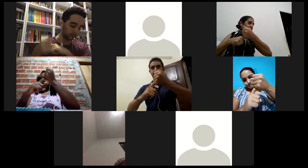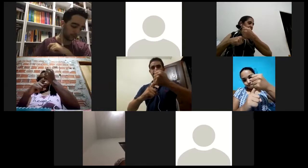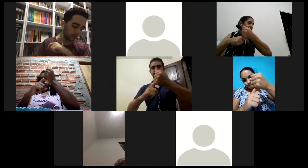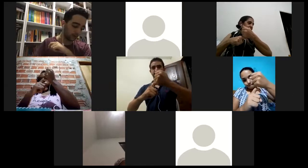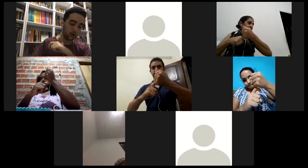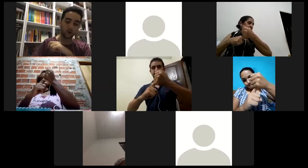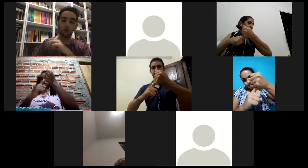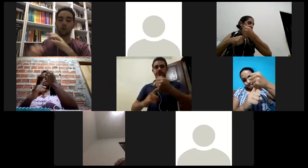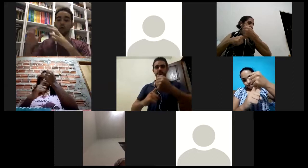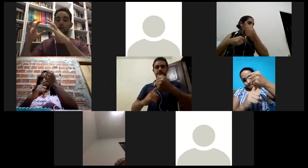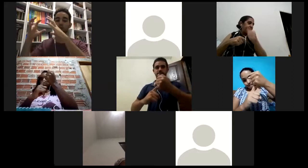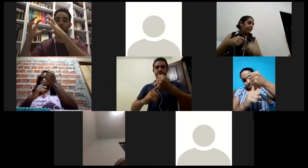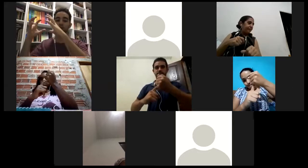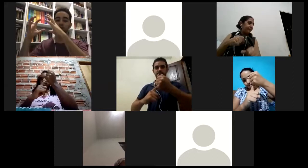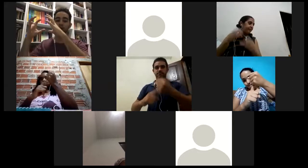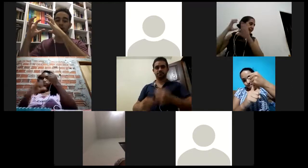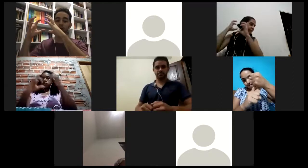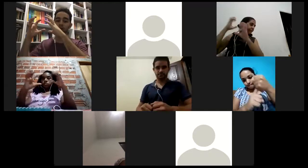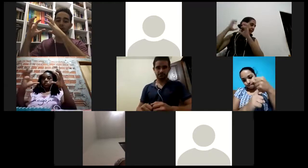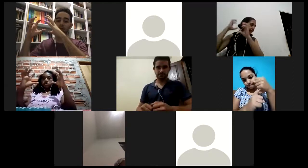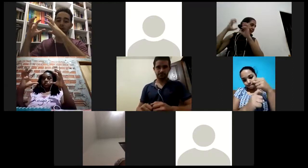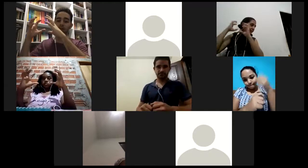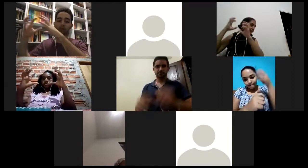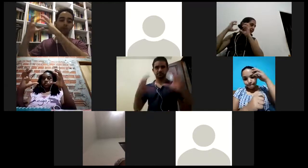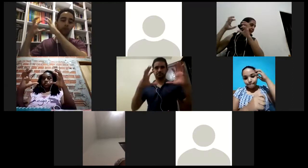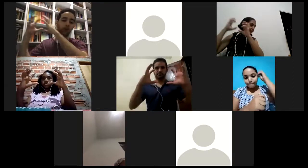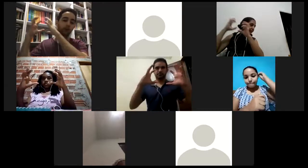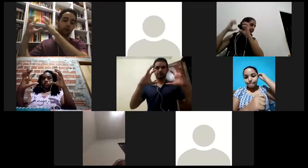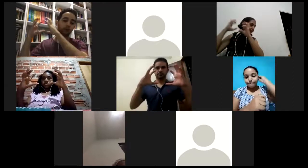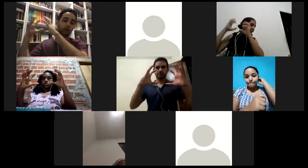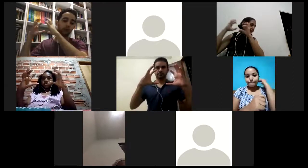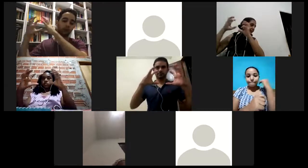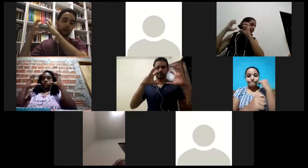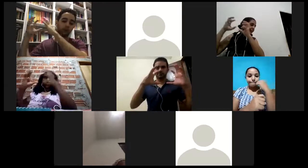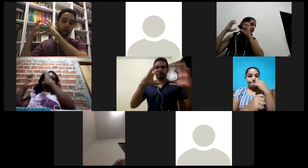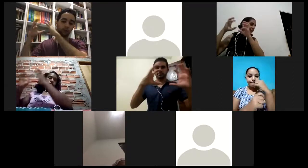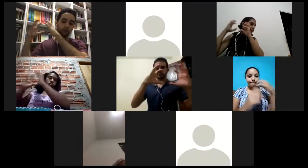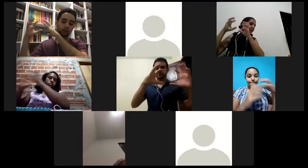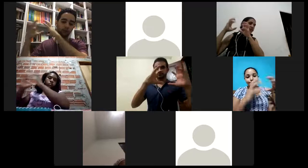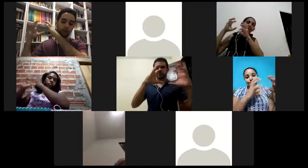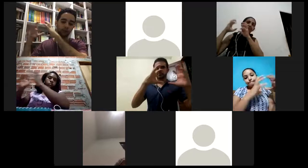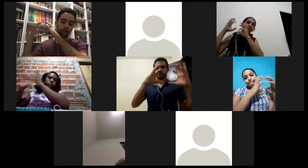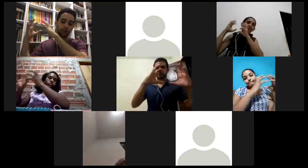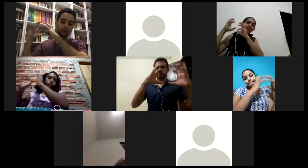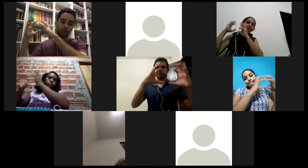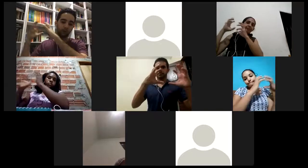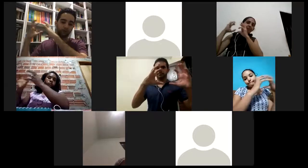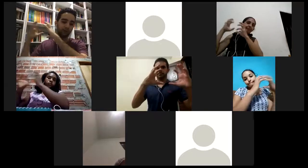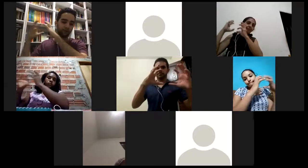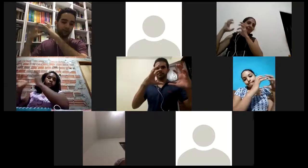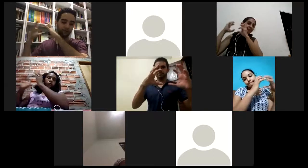Caju. Coco, eu vou segurar, como se eu estivesse segurando o coco, e sacudir aqui do lado da minha cabeça, para ver se tem